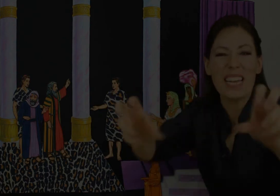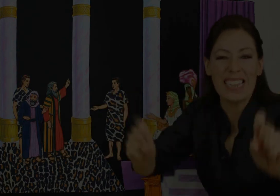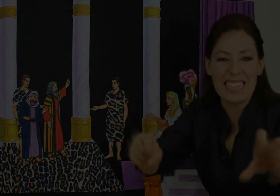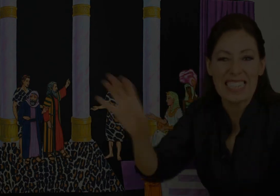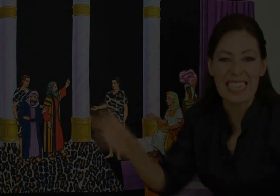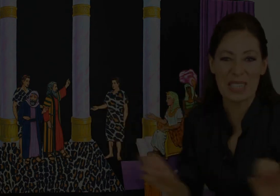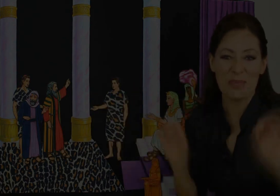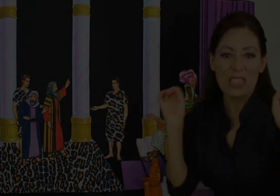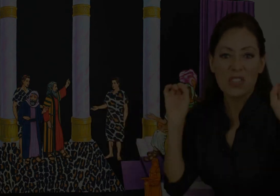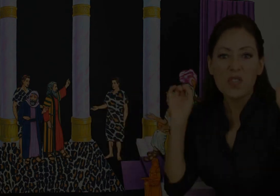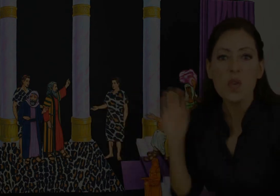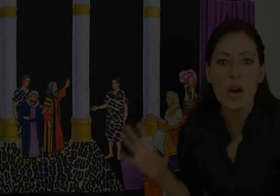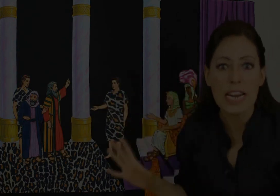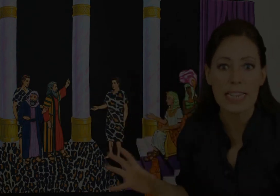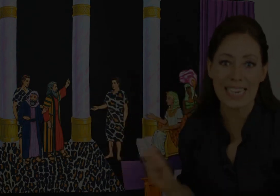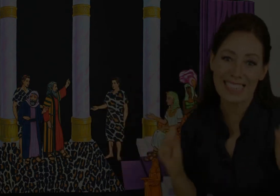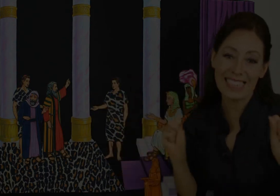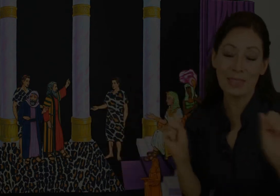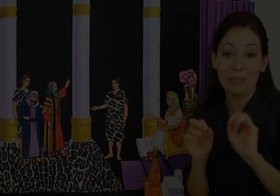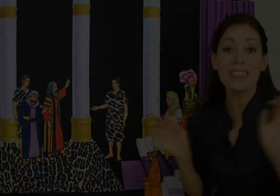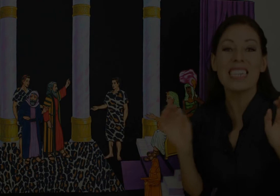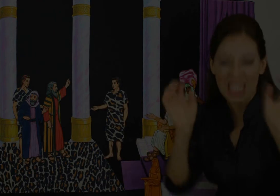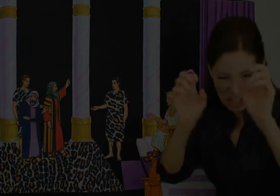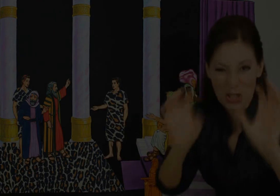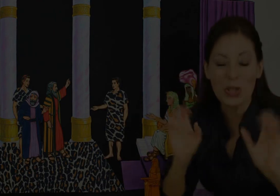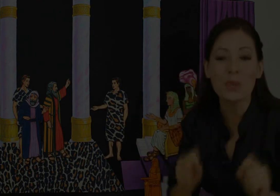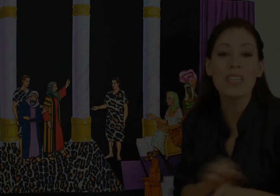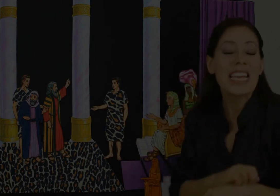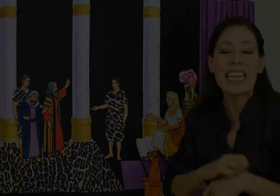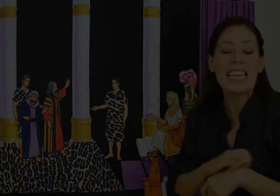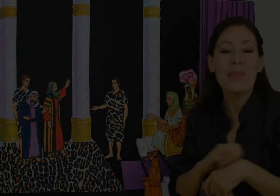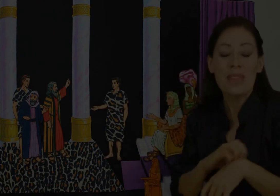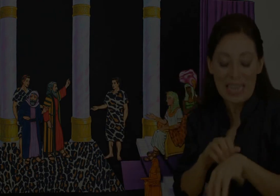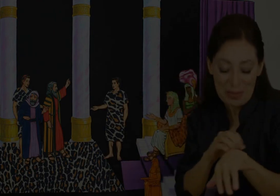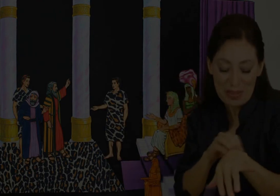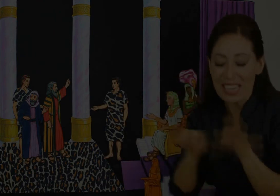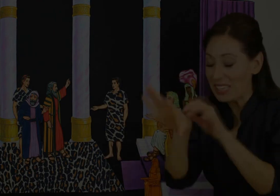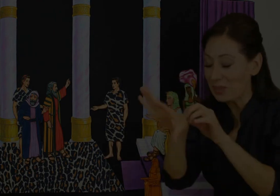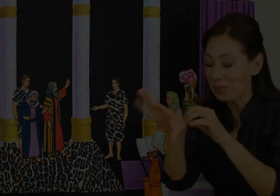Vete ya, fuera de aquí, shoot, y